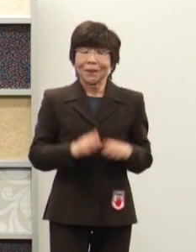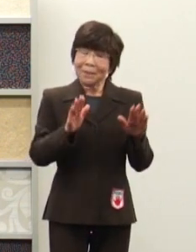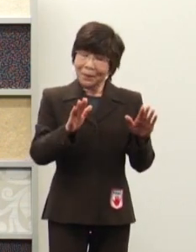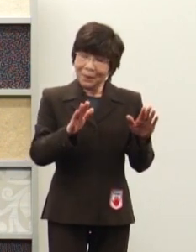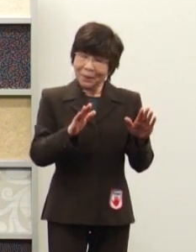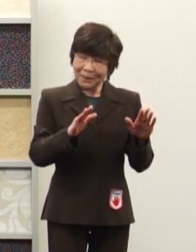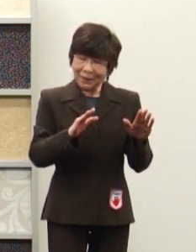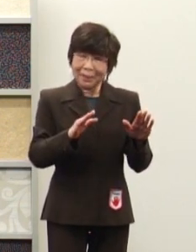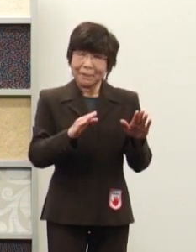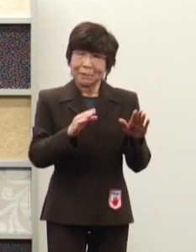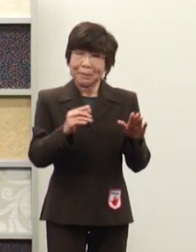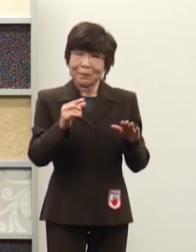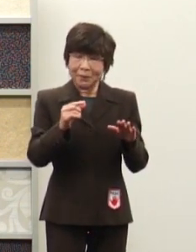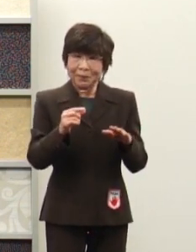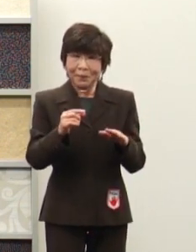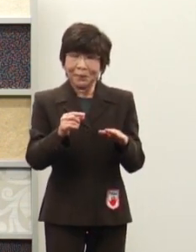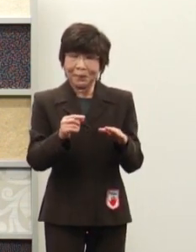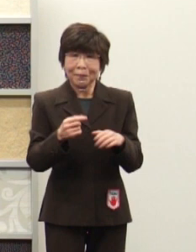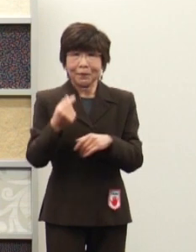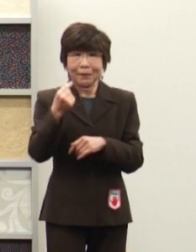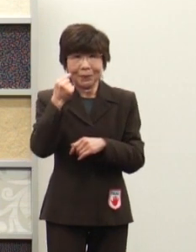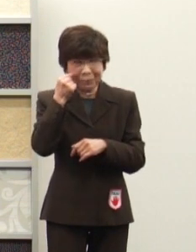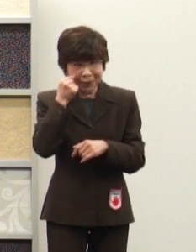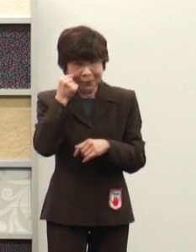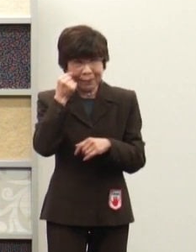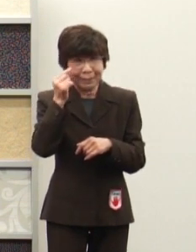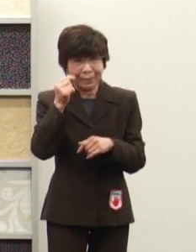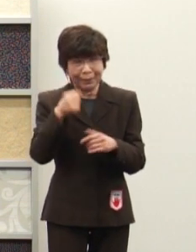はもう残念の極みではあるんですけれども、